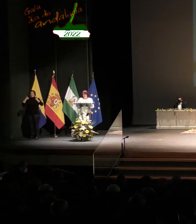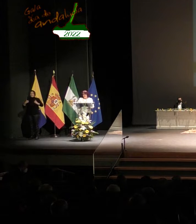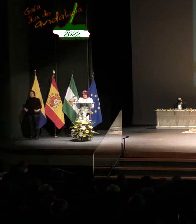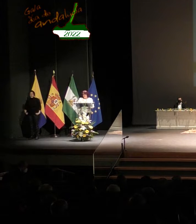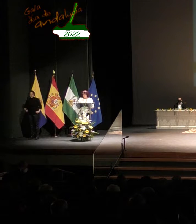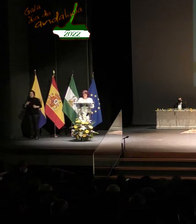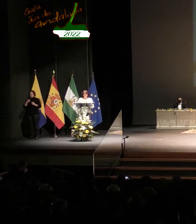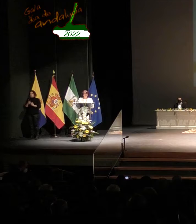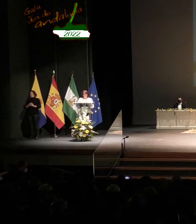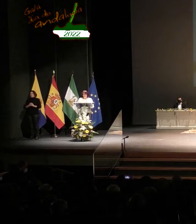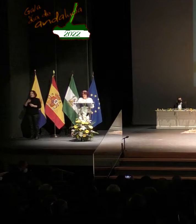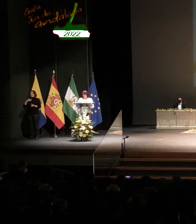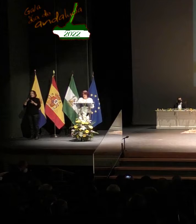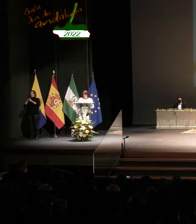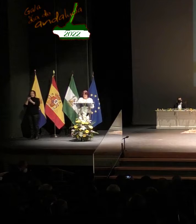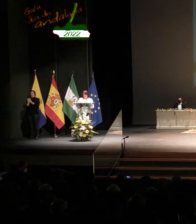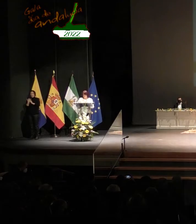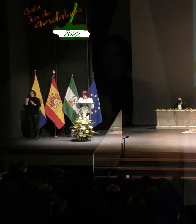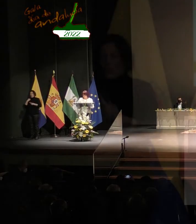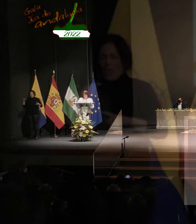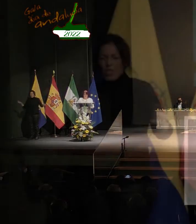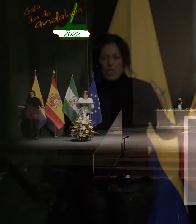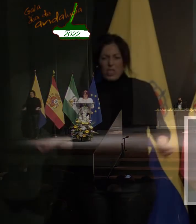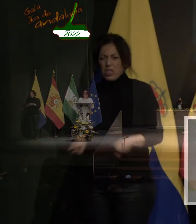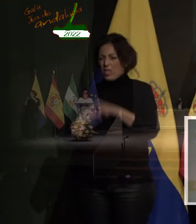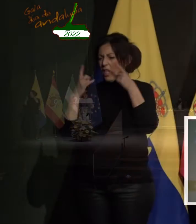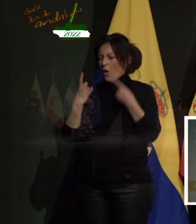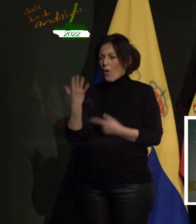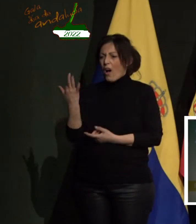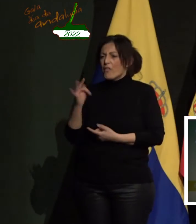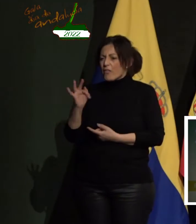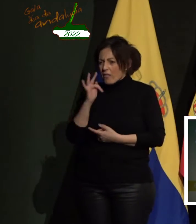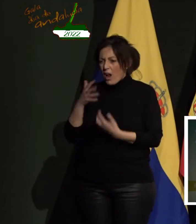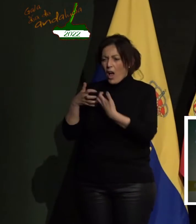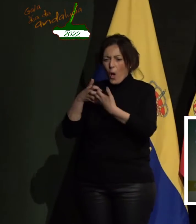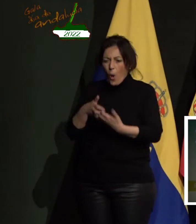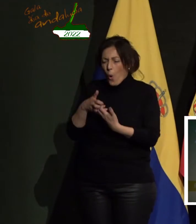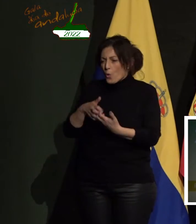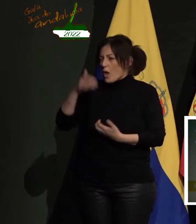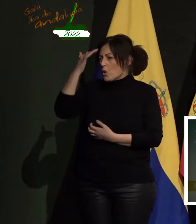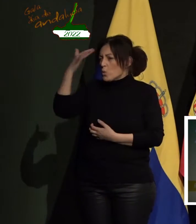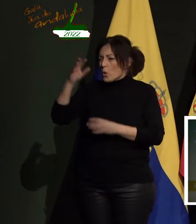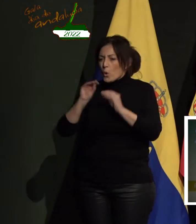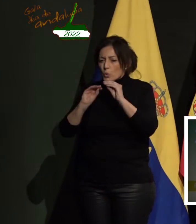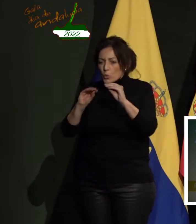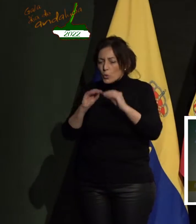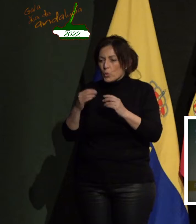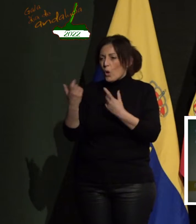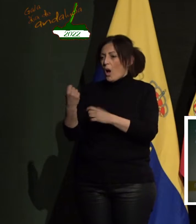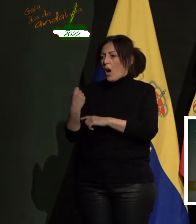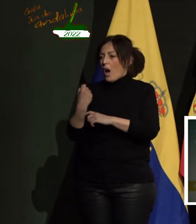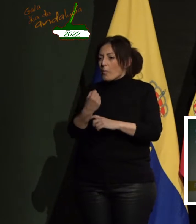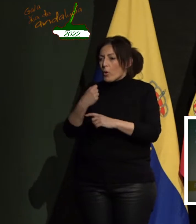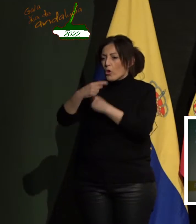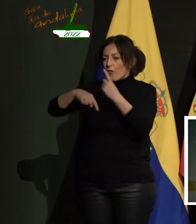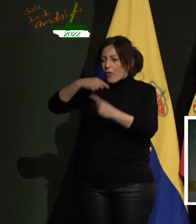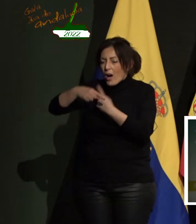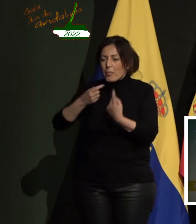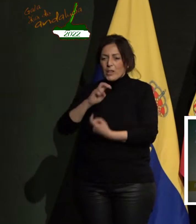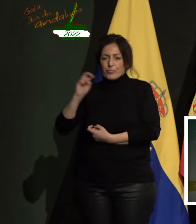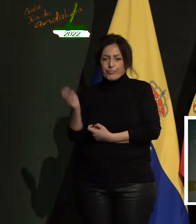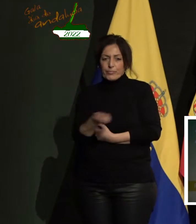física. Pero esta circunstancia no le ha impedido en absoluto a Fran luchar por sus sueños, siempre con el apoyo incondicional de su